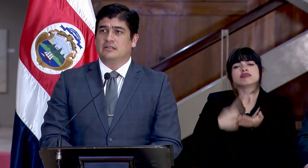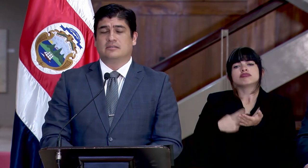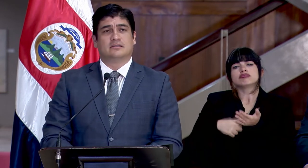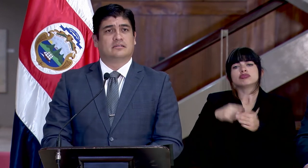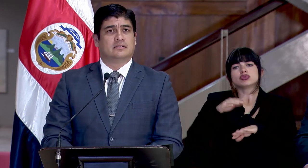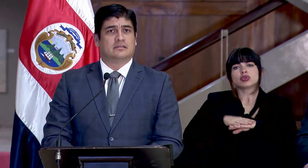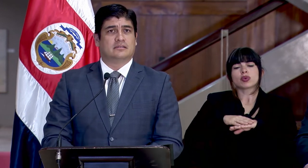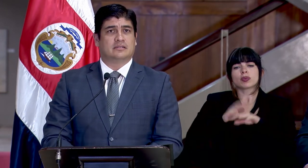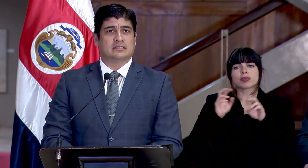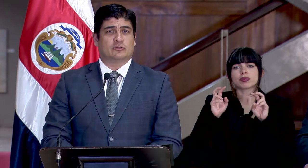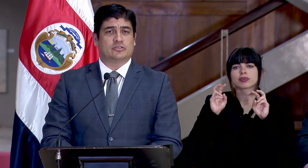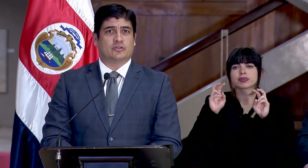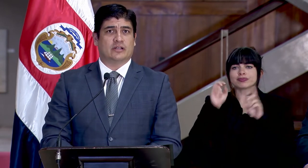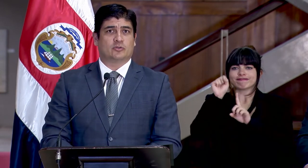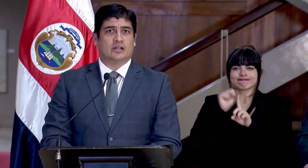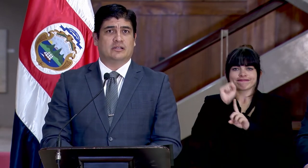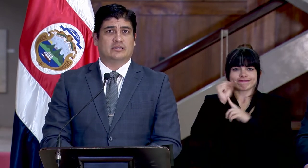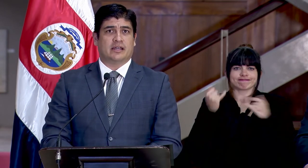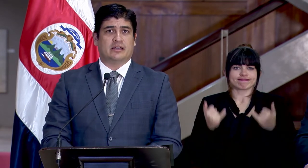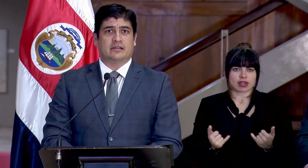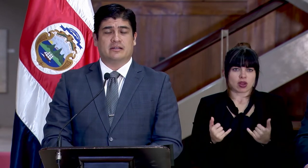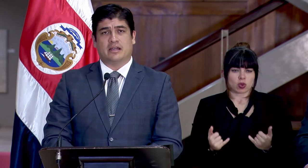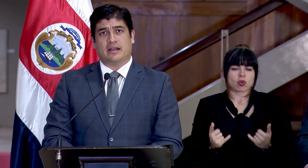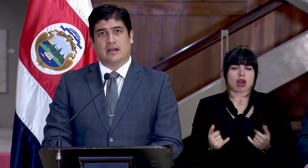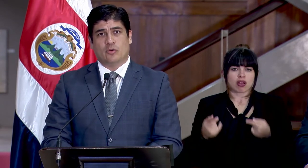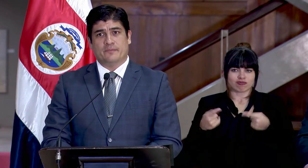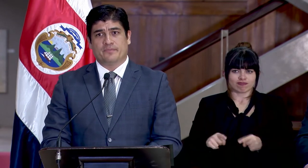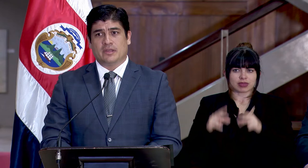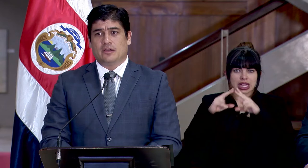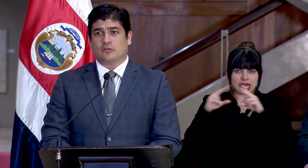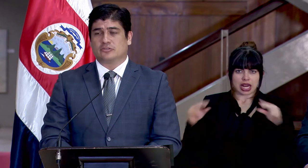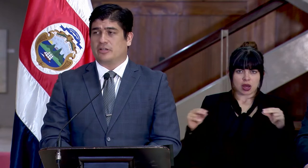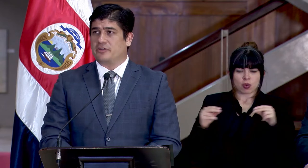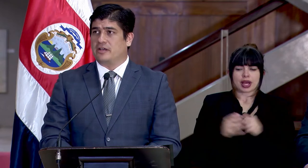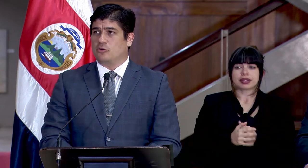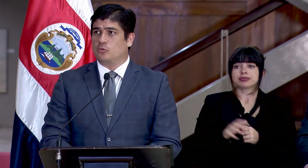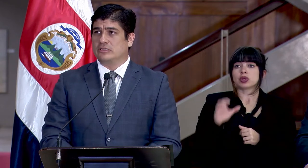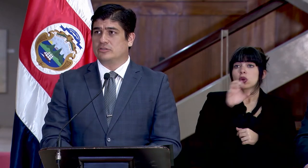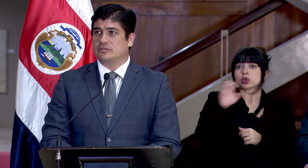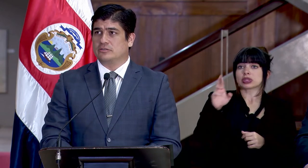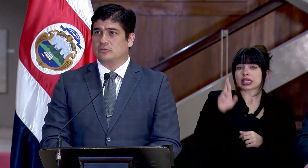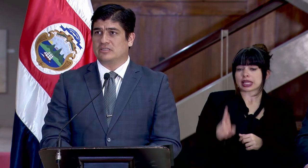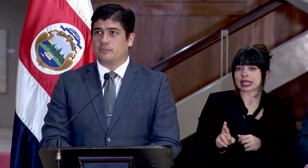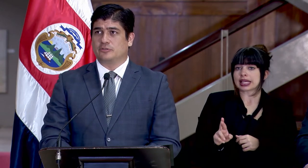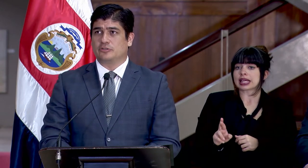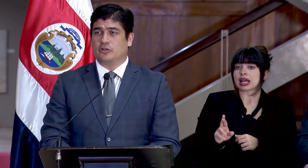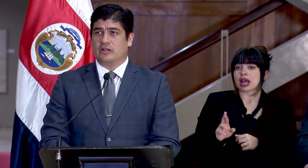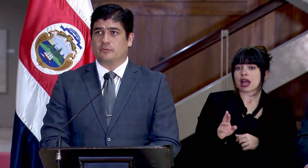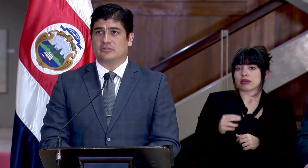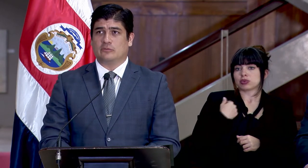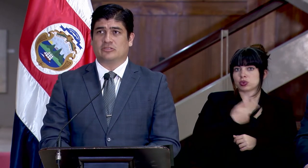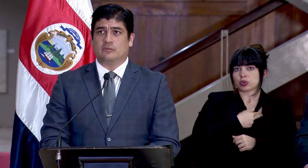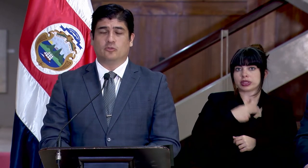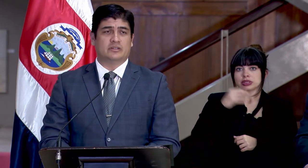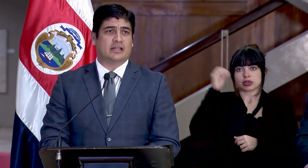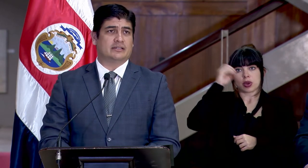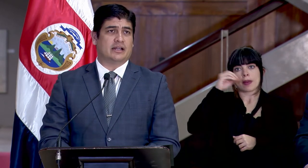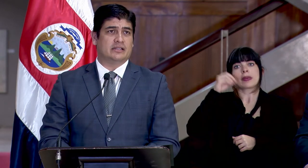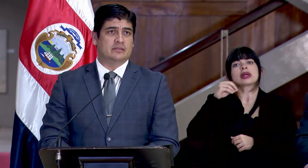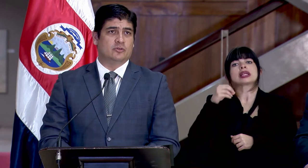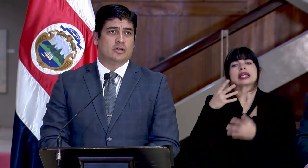a la situación actual de Nicaragua. Costa Rica, como es nuestra posición, apostamos